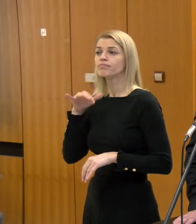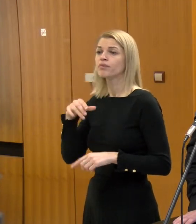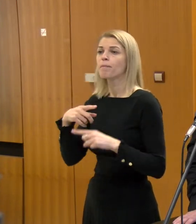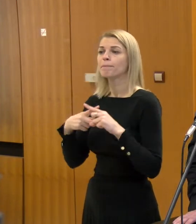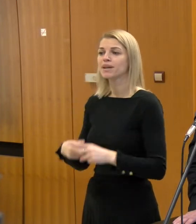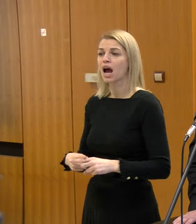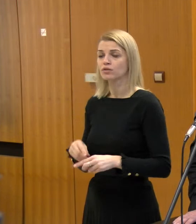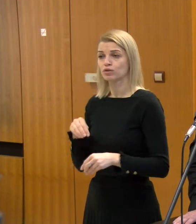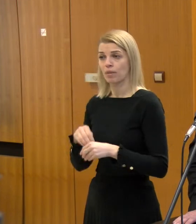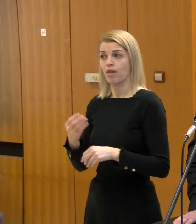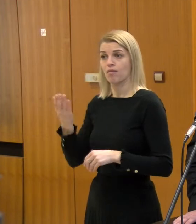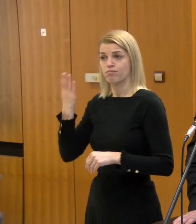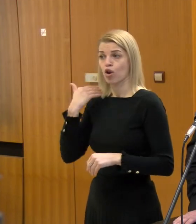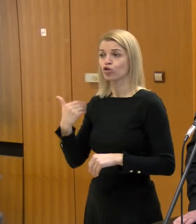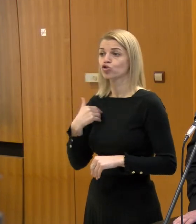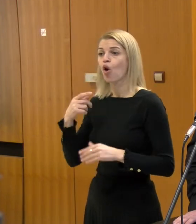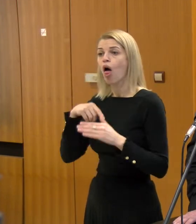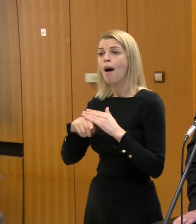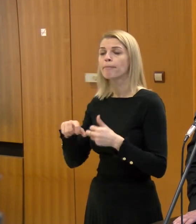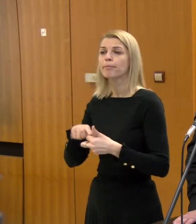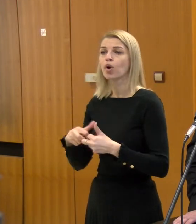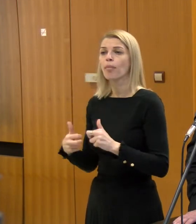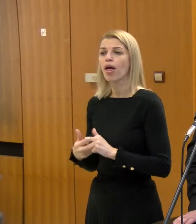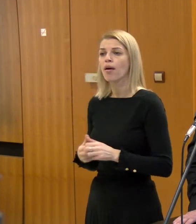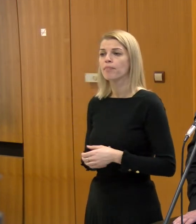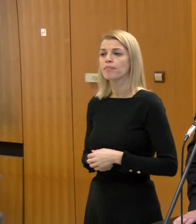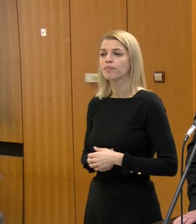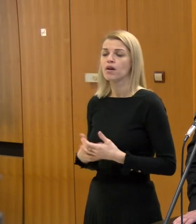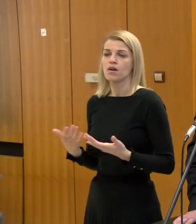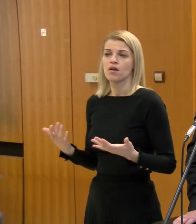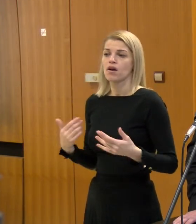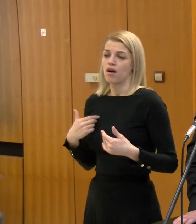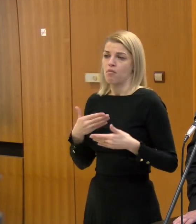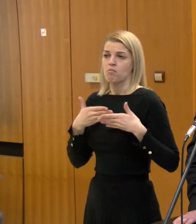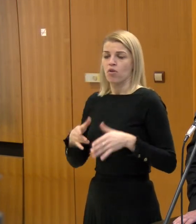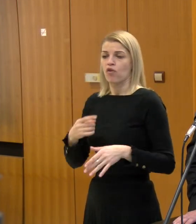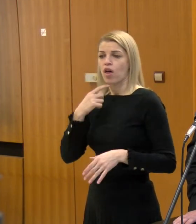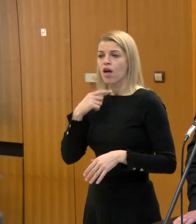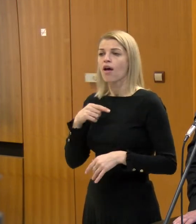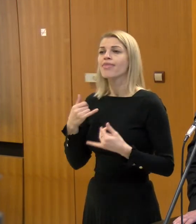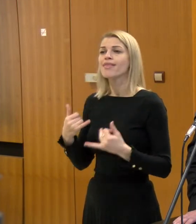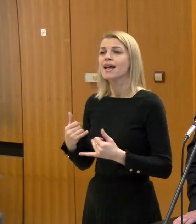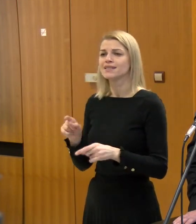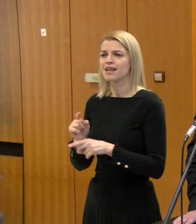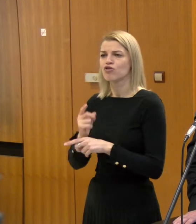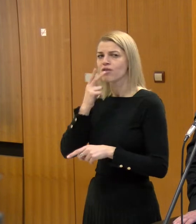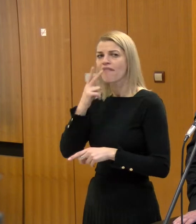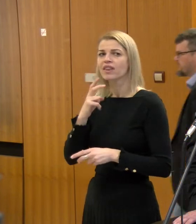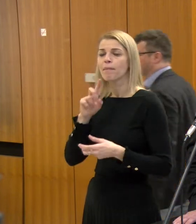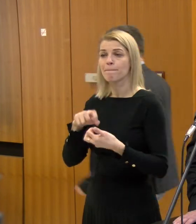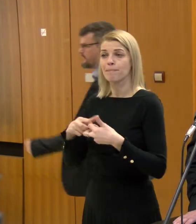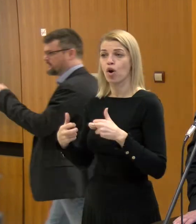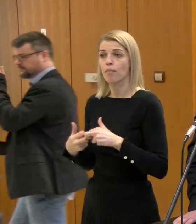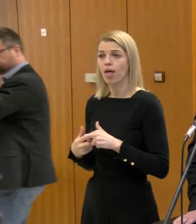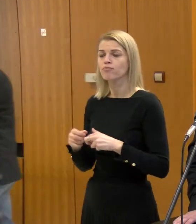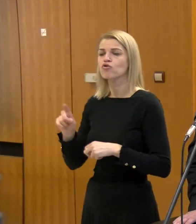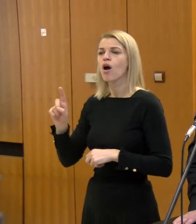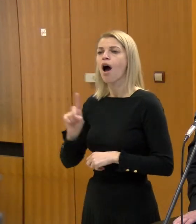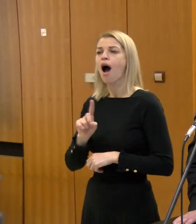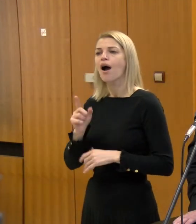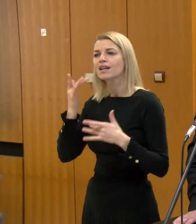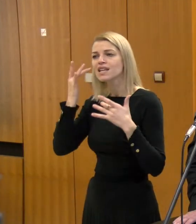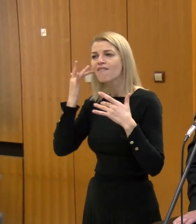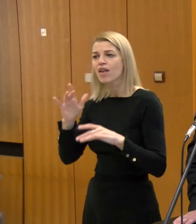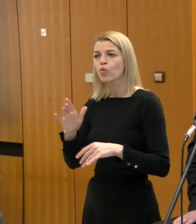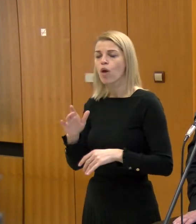No, úprimne poviem, že ani dnes to nevidím ako nejaký problém v tom zmysle, aká sa tomu